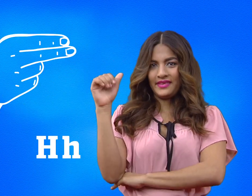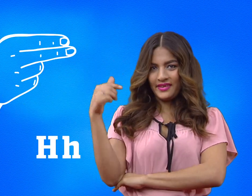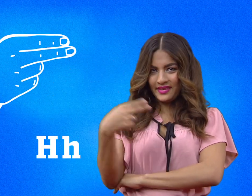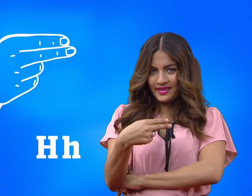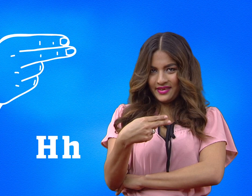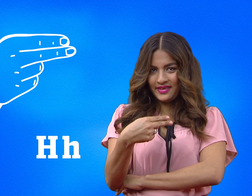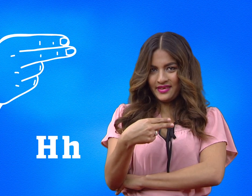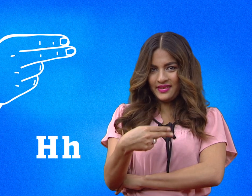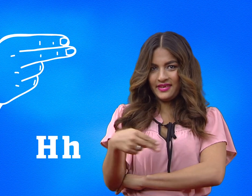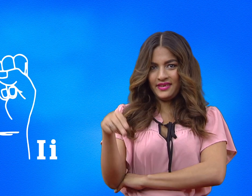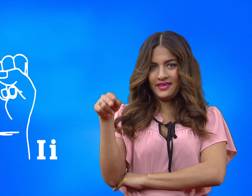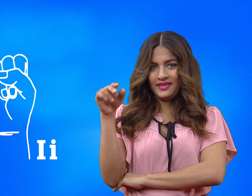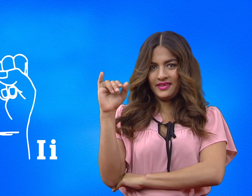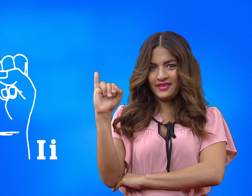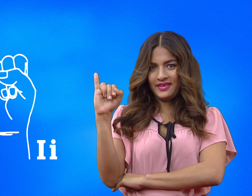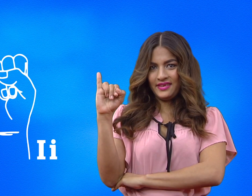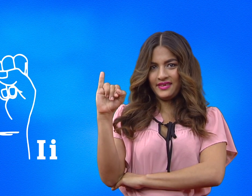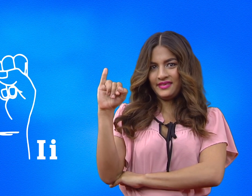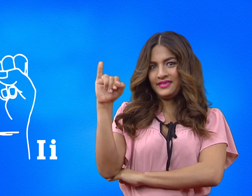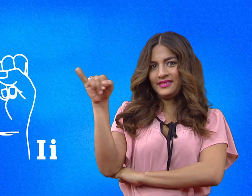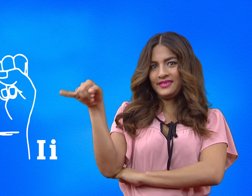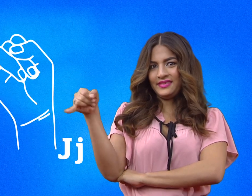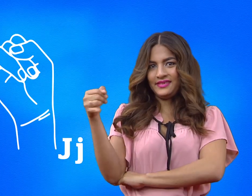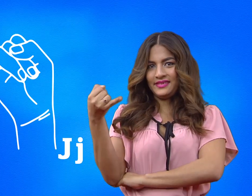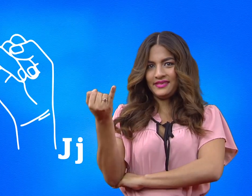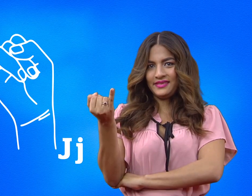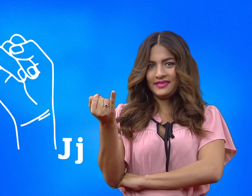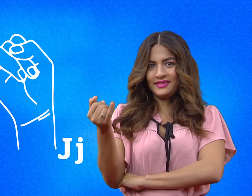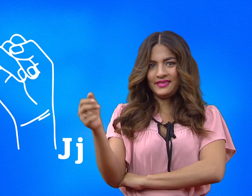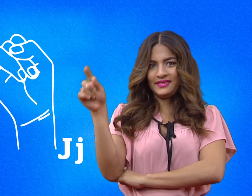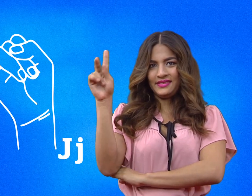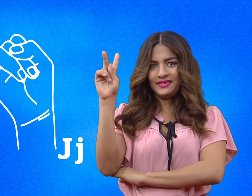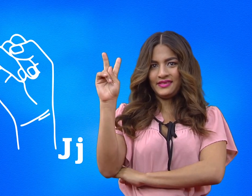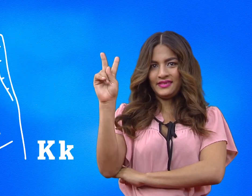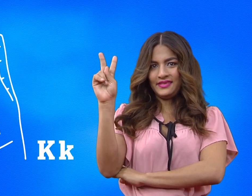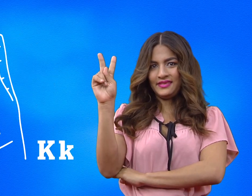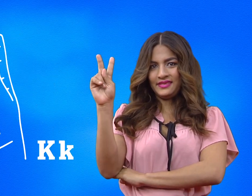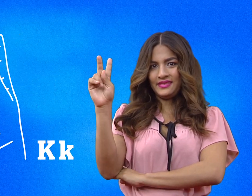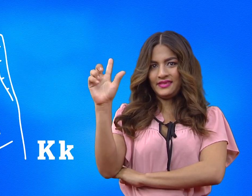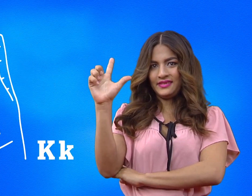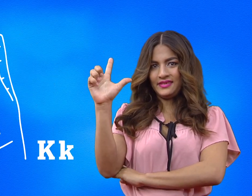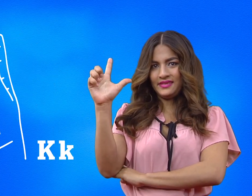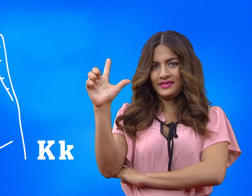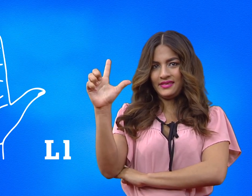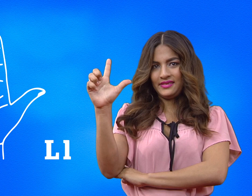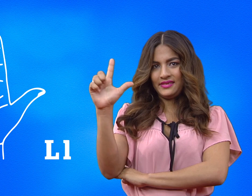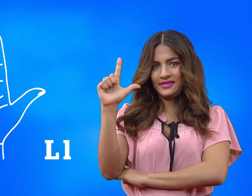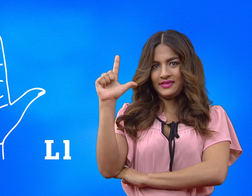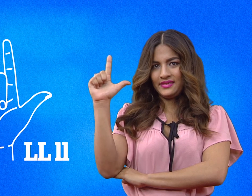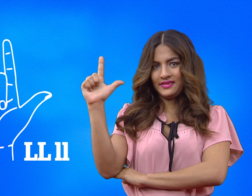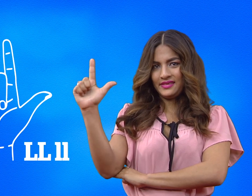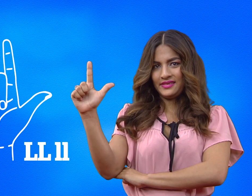H, I, J, K, L,